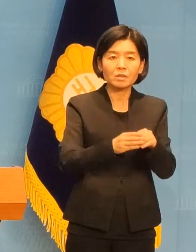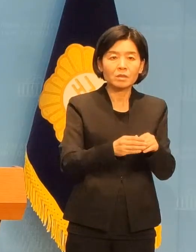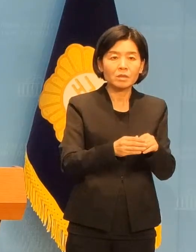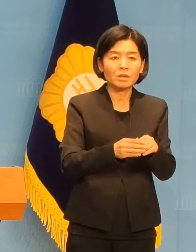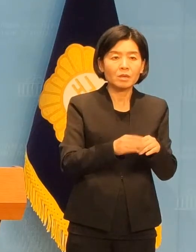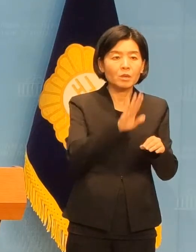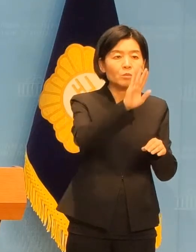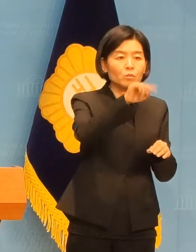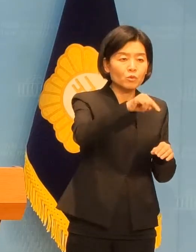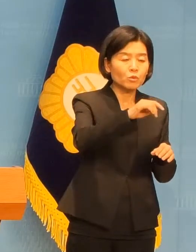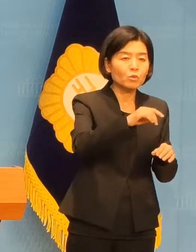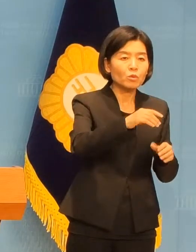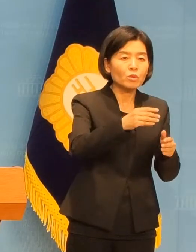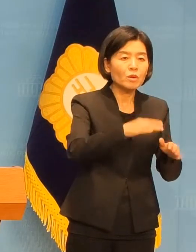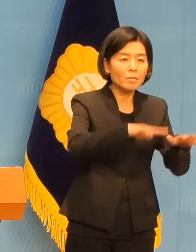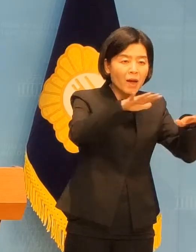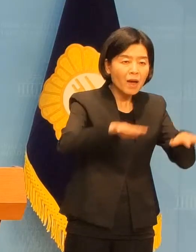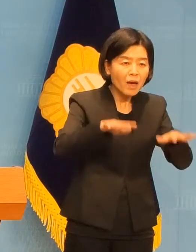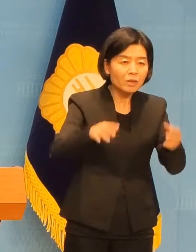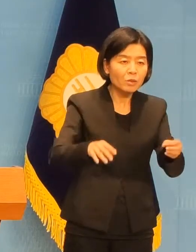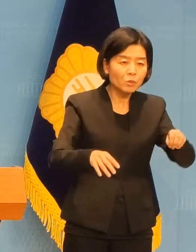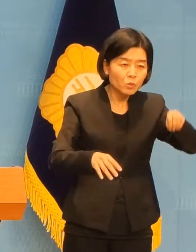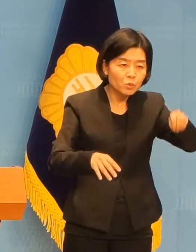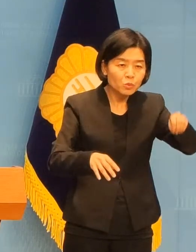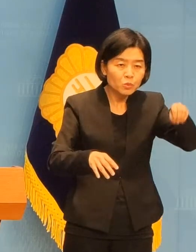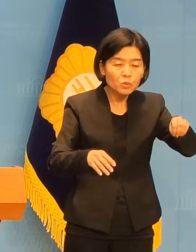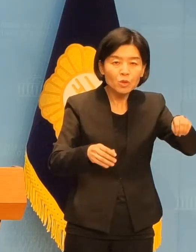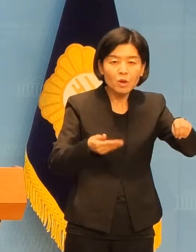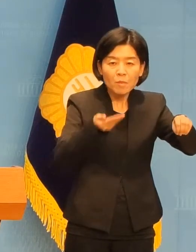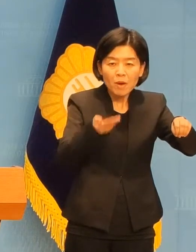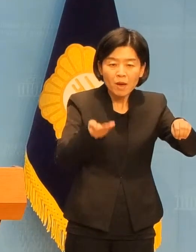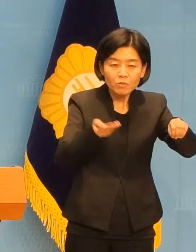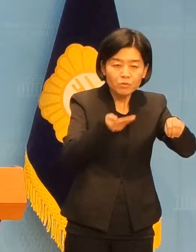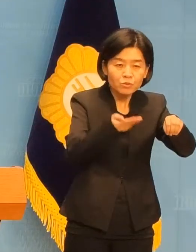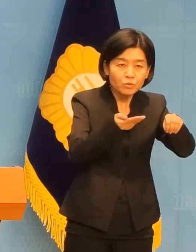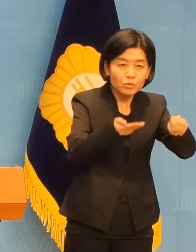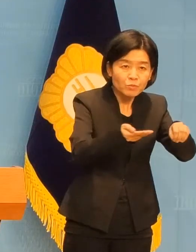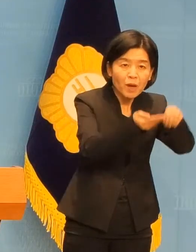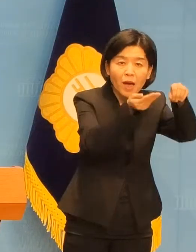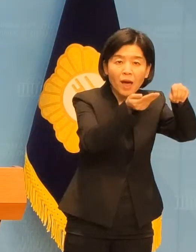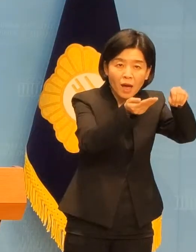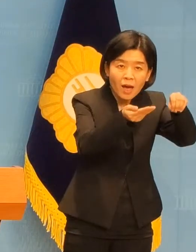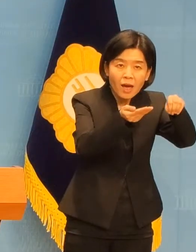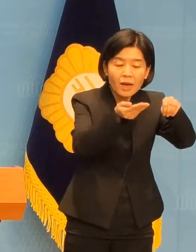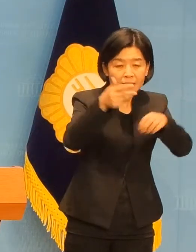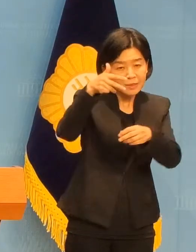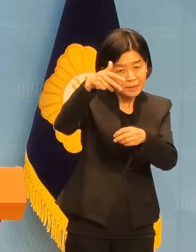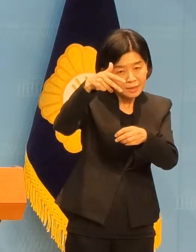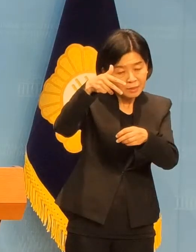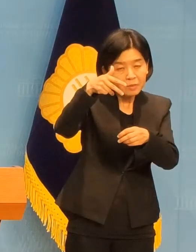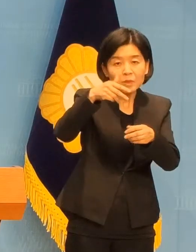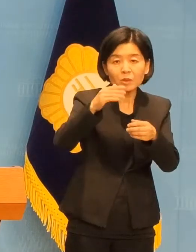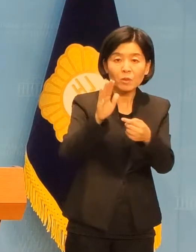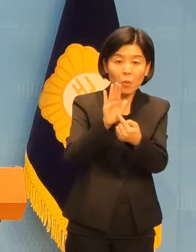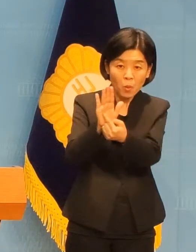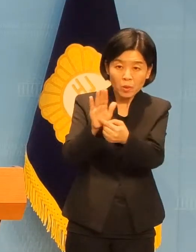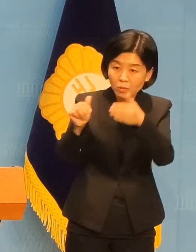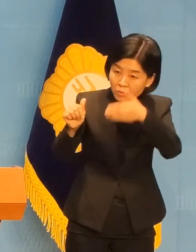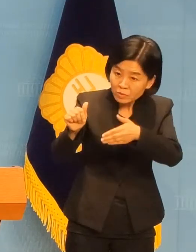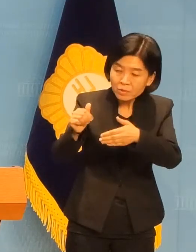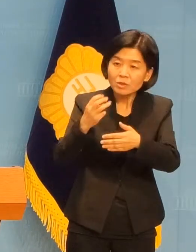한강버스가 충돌하는 사건과 관련해서 관련된 CCTV를 공개할 것을 요구하고 있지만 서울시가 그와